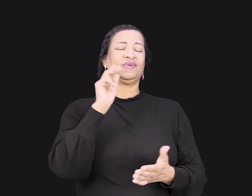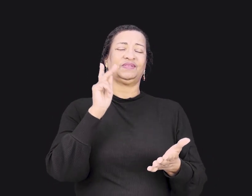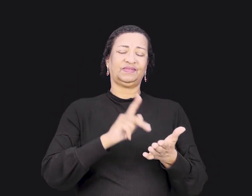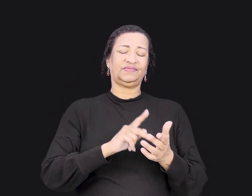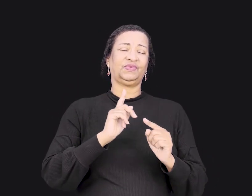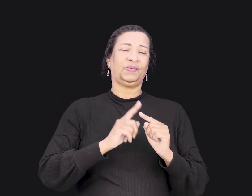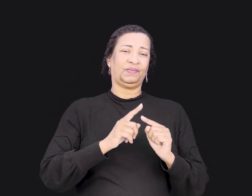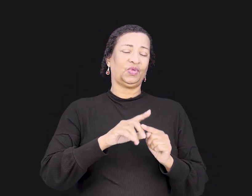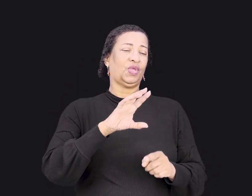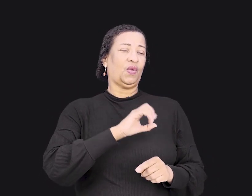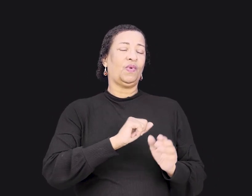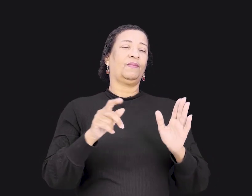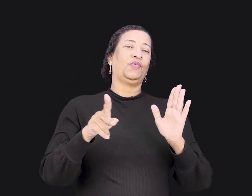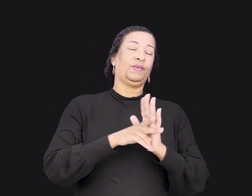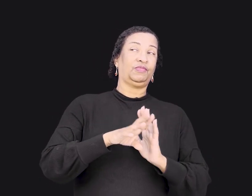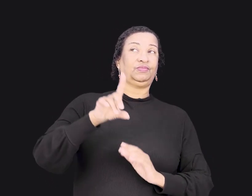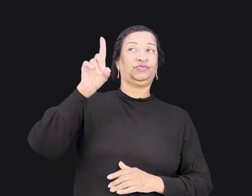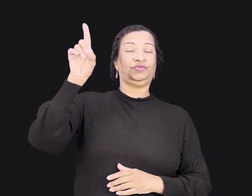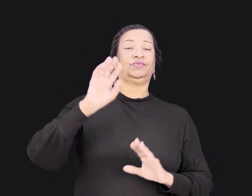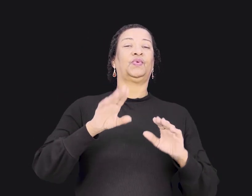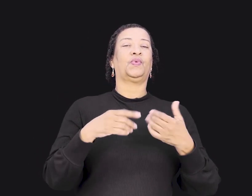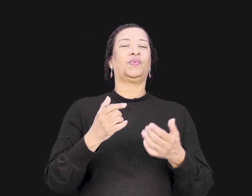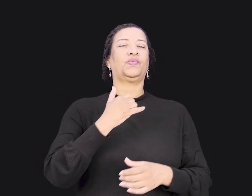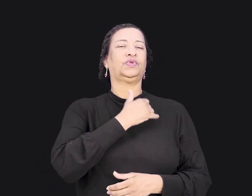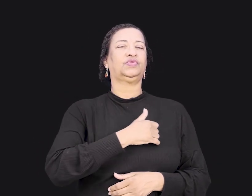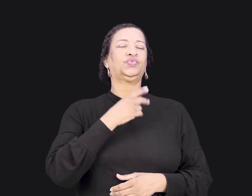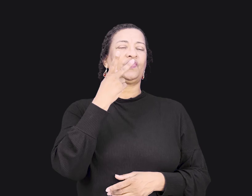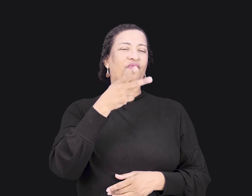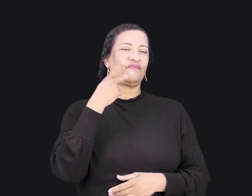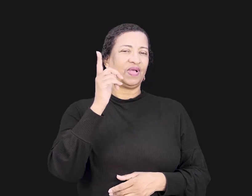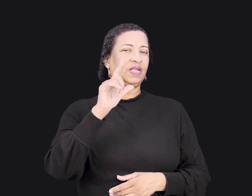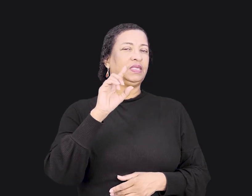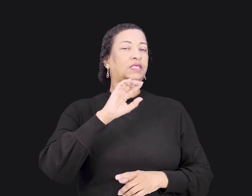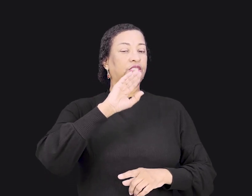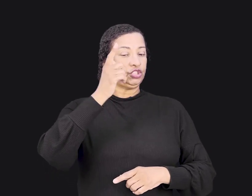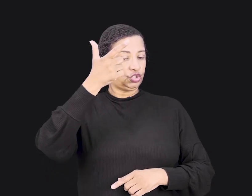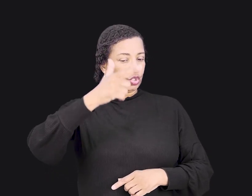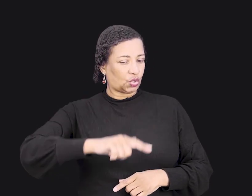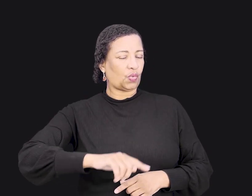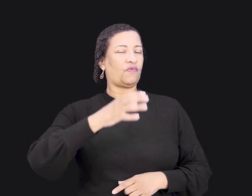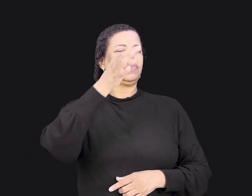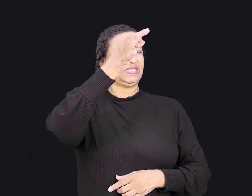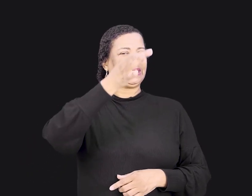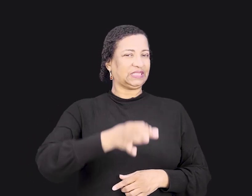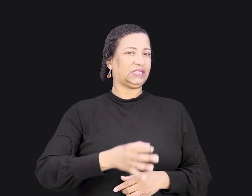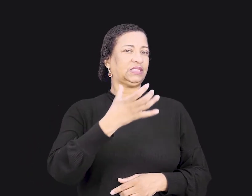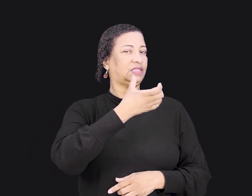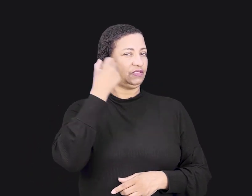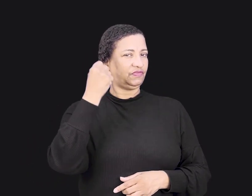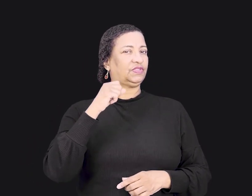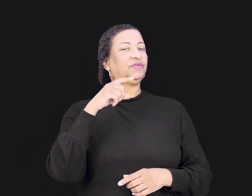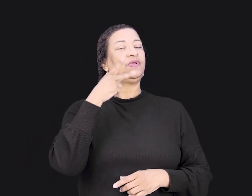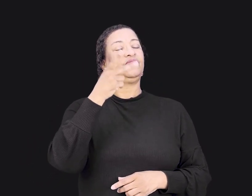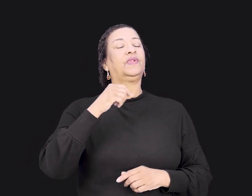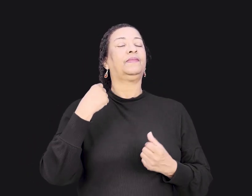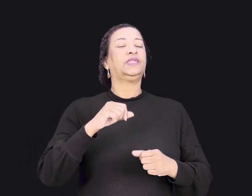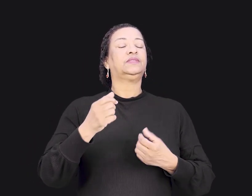vem de Deus. Quando João volta a falar sobre a certeza da salvação, ele diz que devemos amar uns aos outros, porque aquele que ama